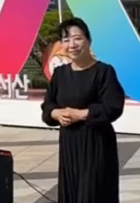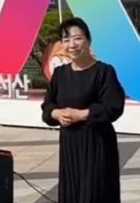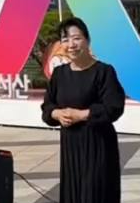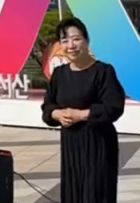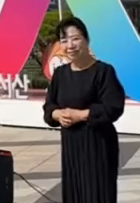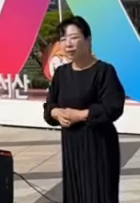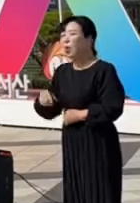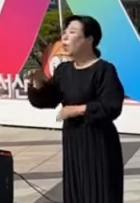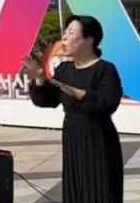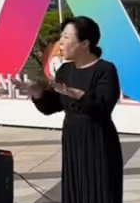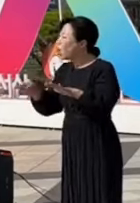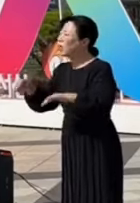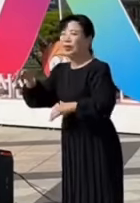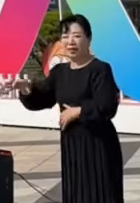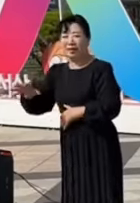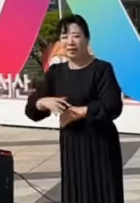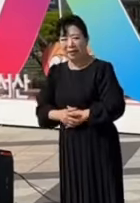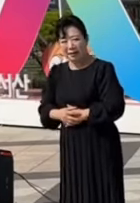우리 이 자리에